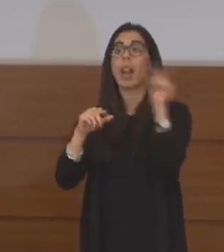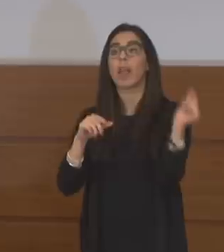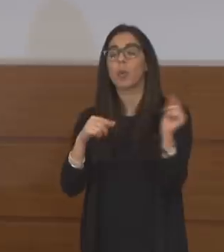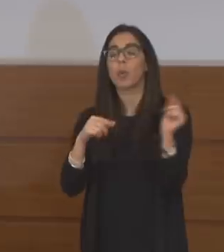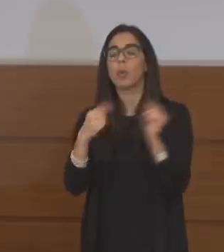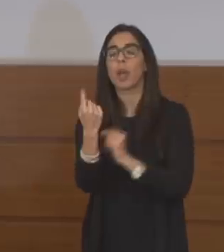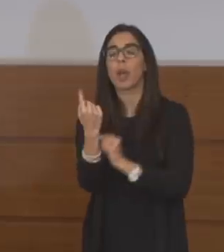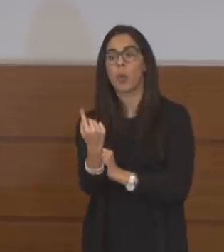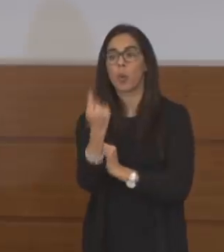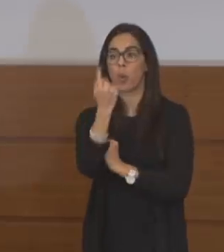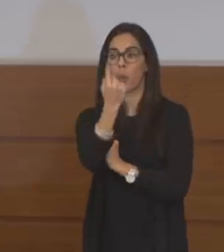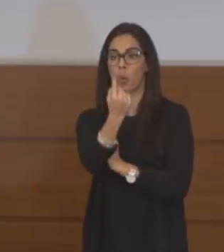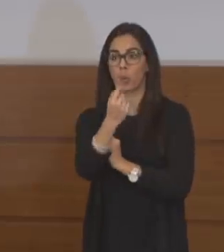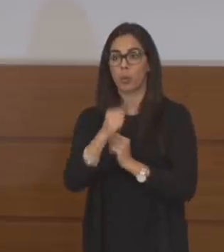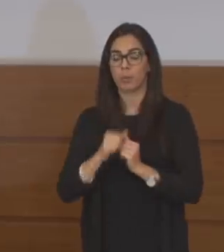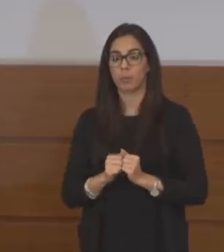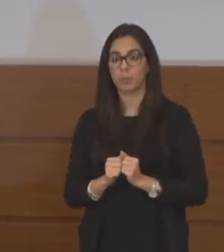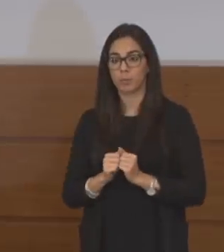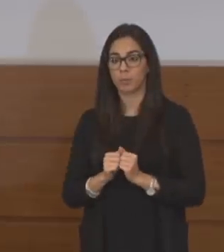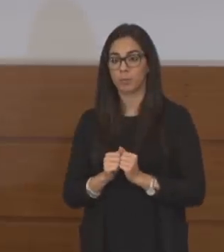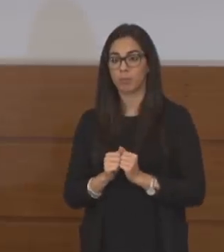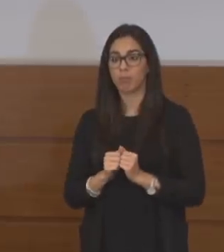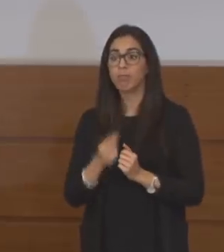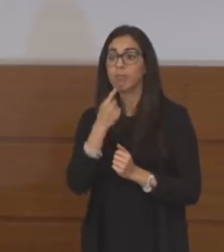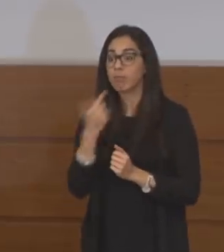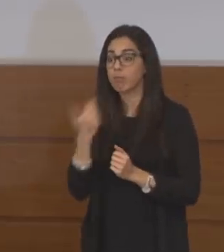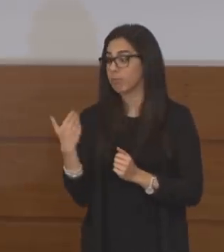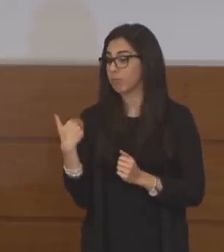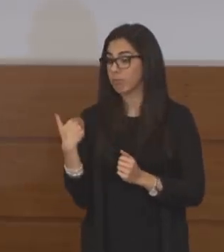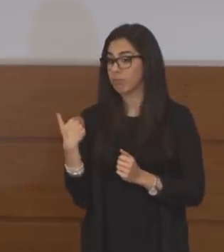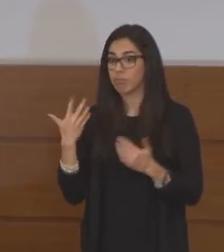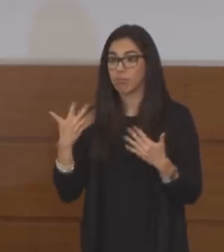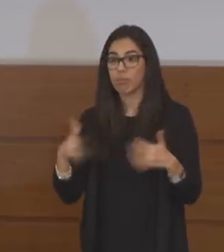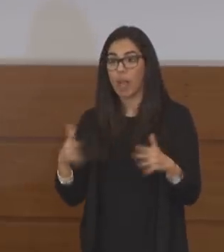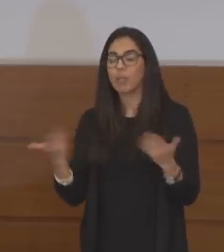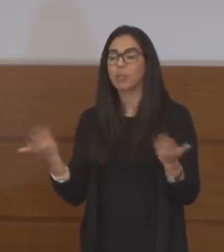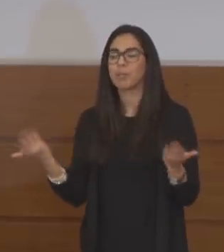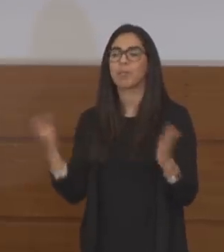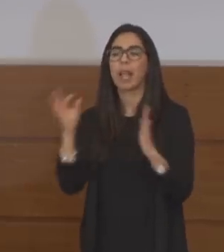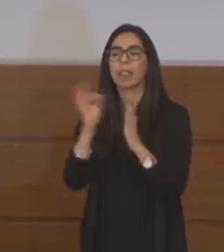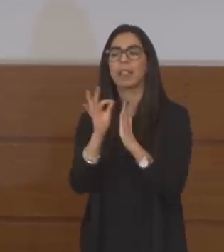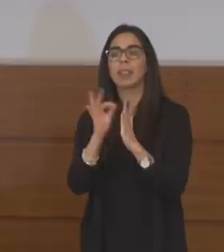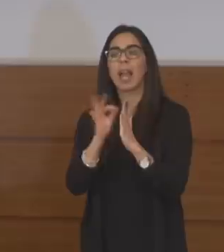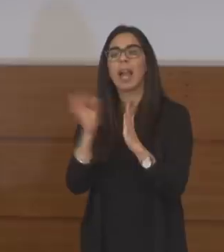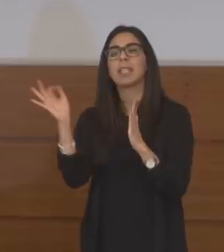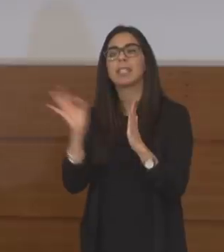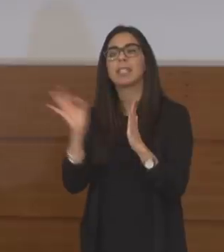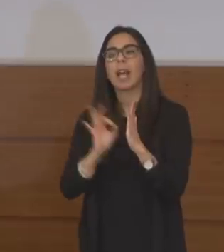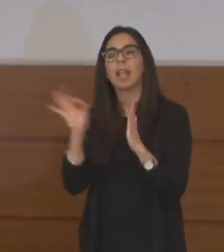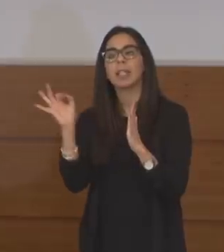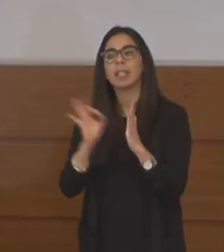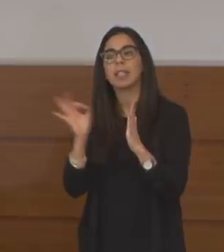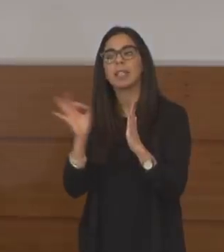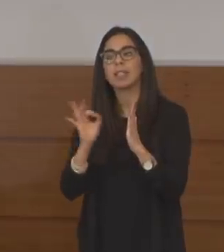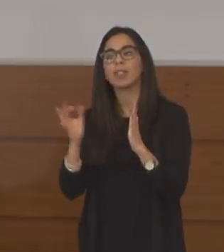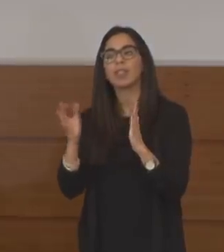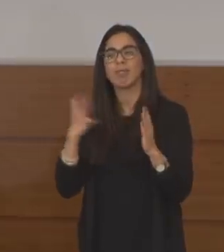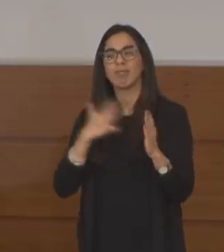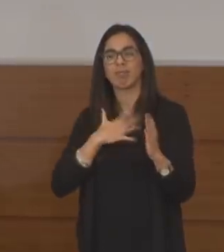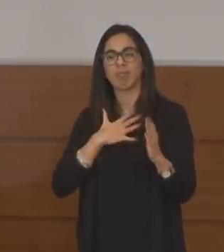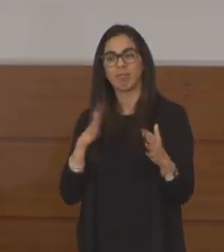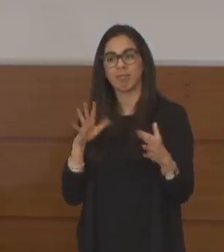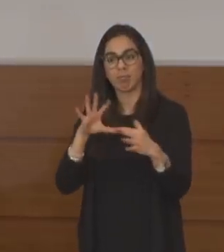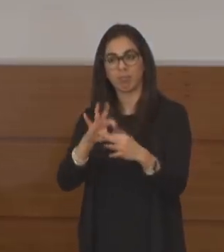come ho detto prima anche qui se vogliamo il dato statistico della classe di età